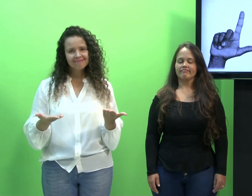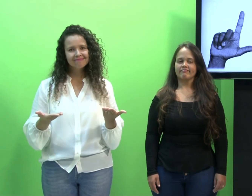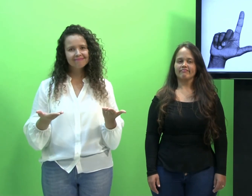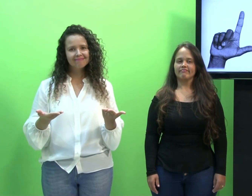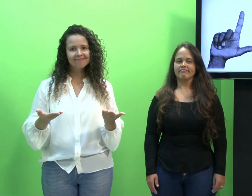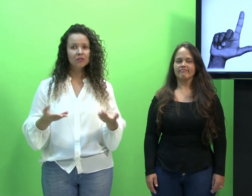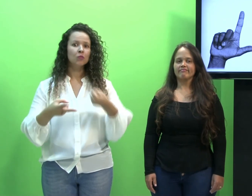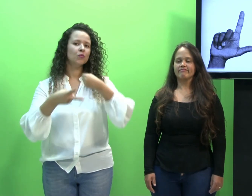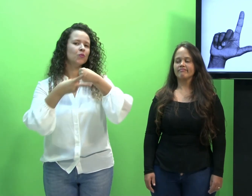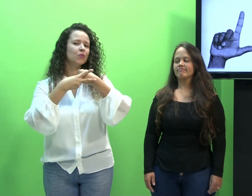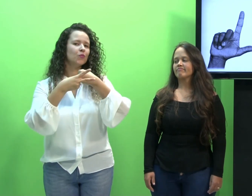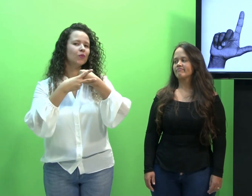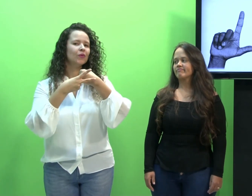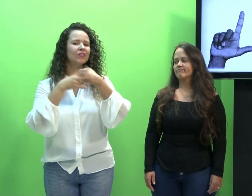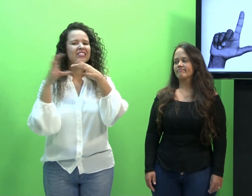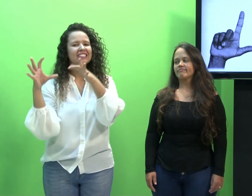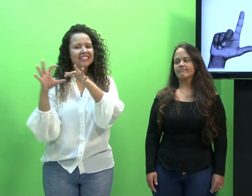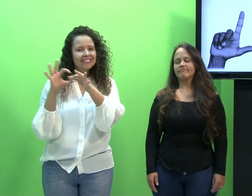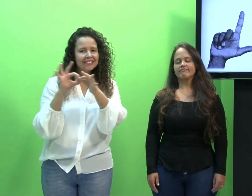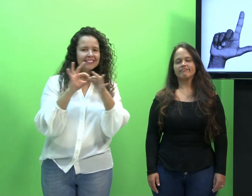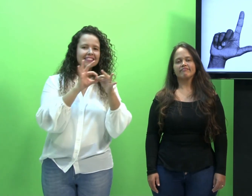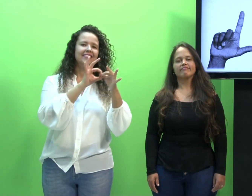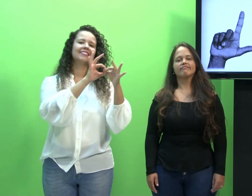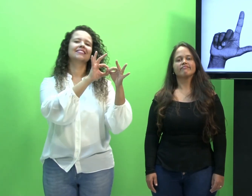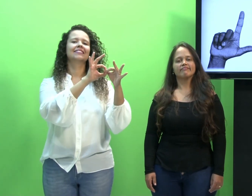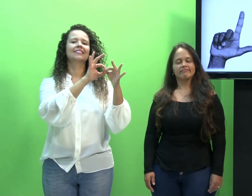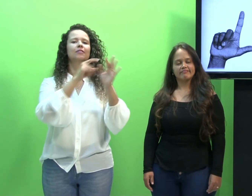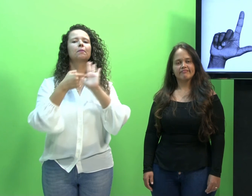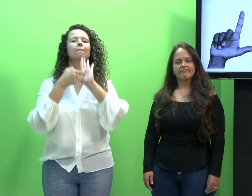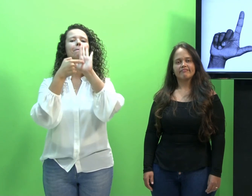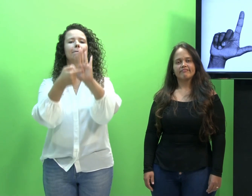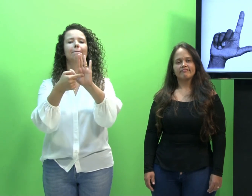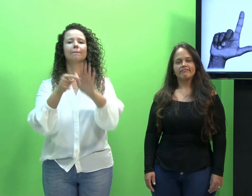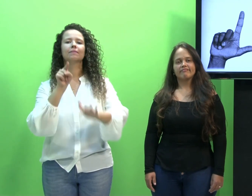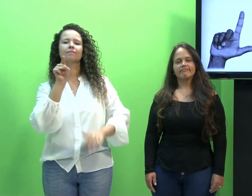Eles geralmente estão associados à apontação.